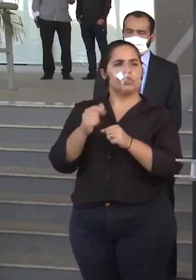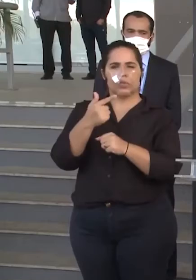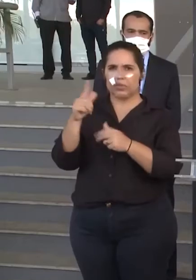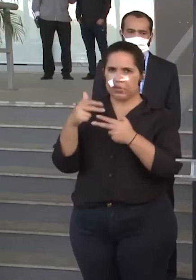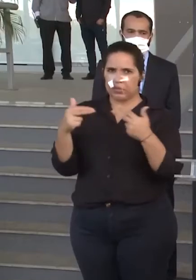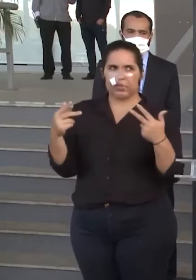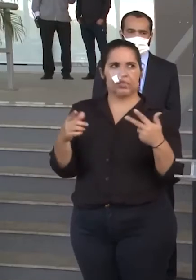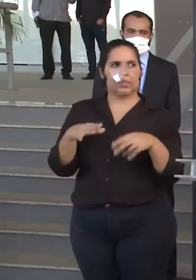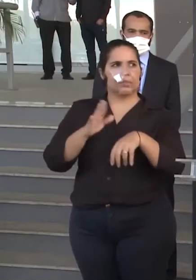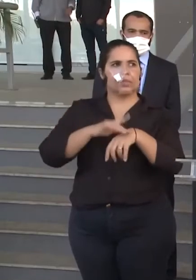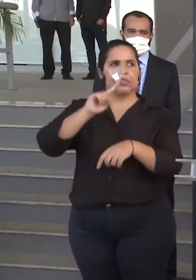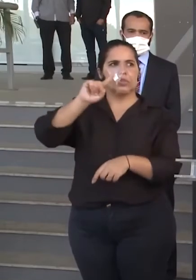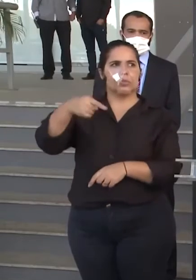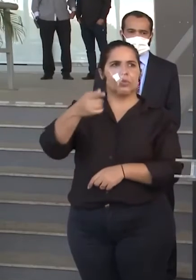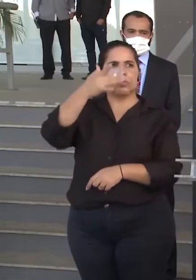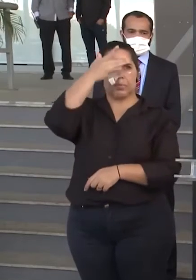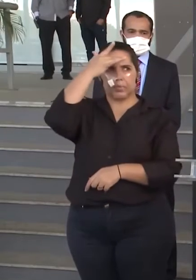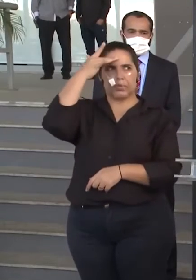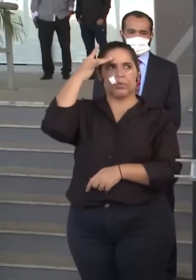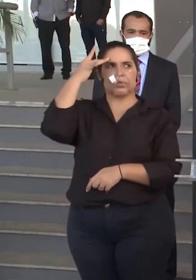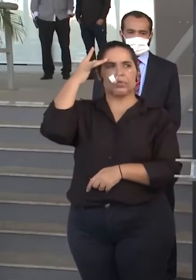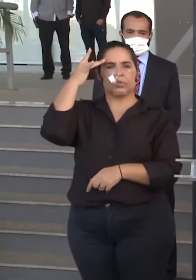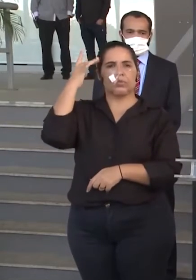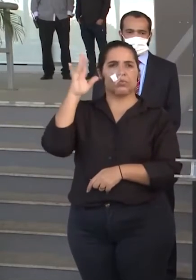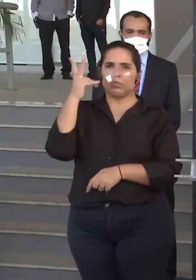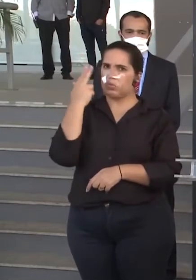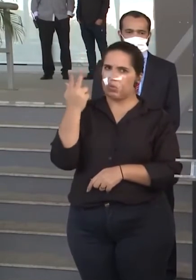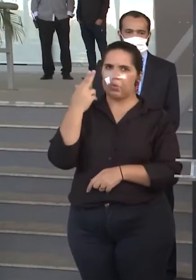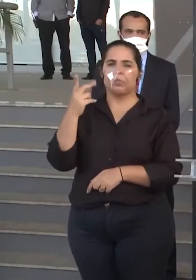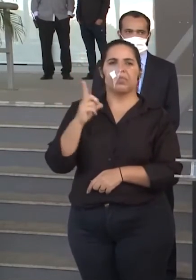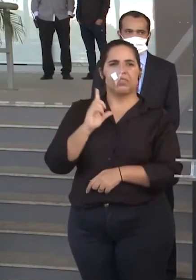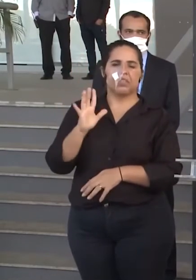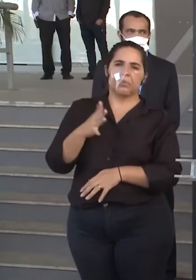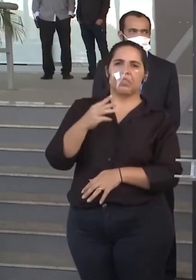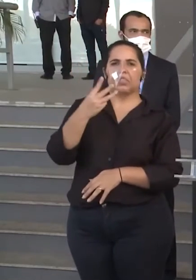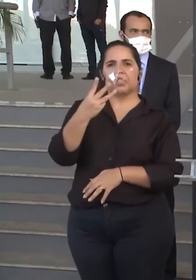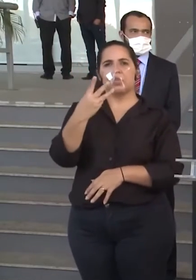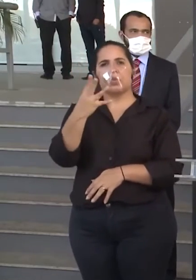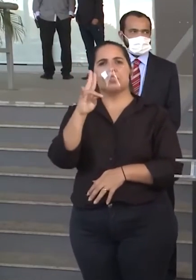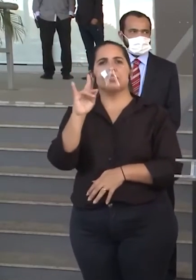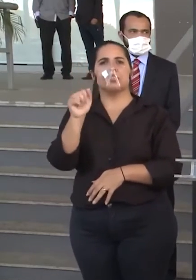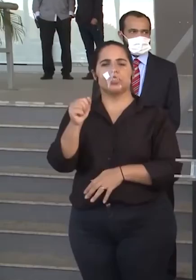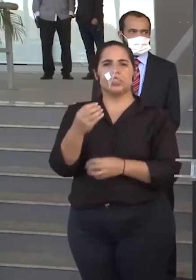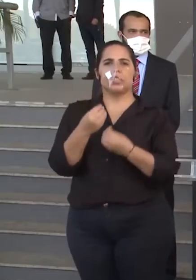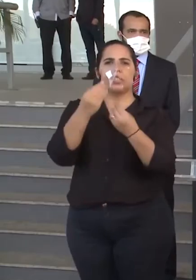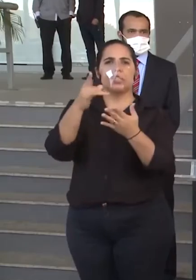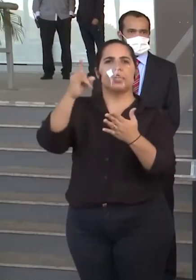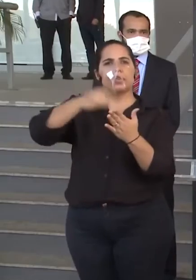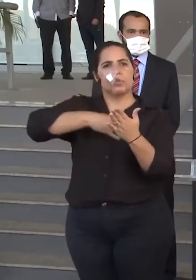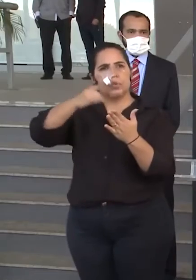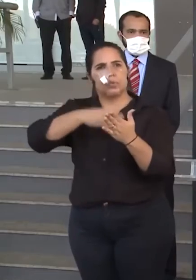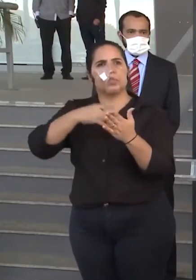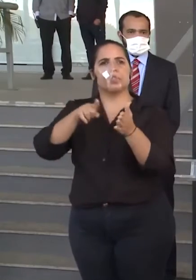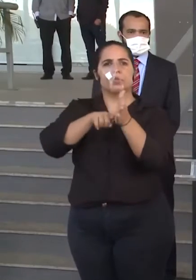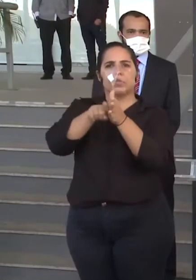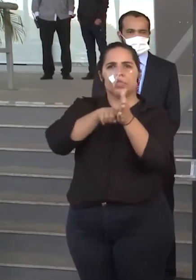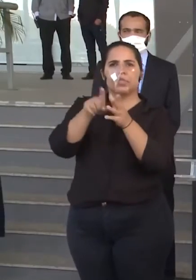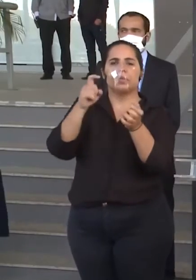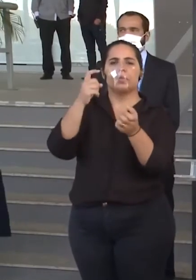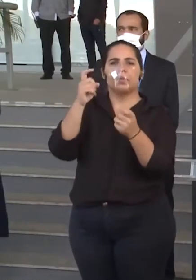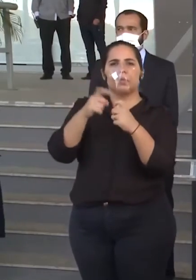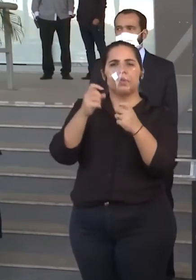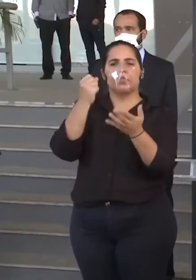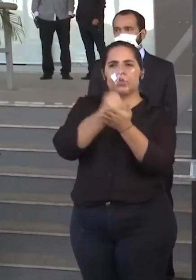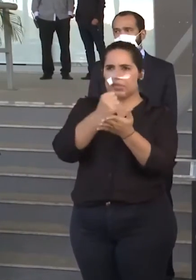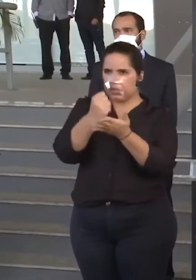Secretaria Municipal de Saúde, o Hospital de Campanha do Rio Centro deve estar com todos os leitos abertos nos próximos dias. Ela disse que a contratação de profissionais da área é